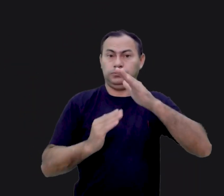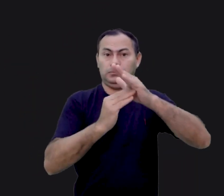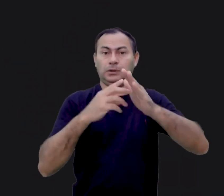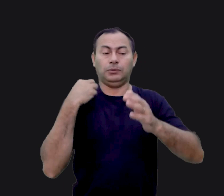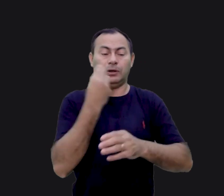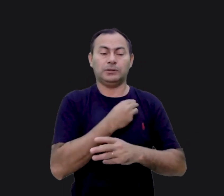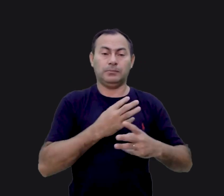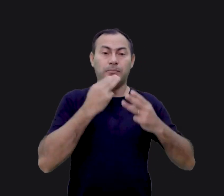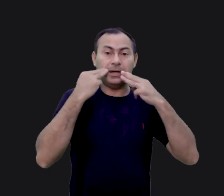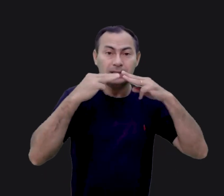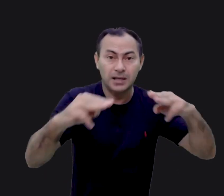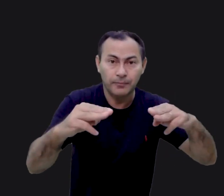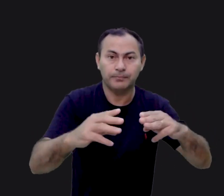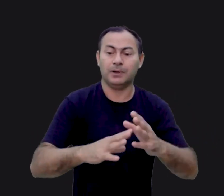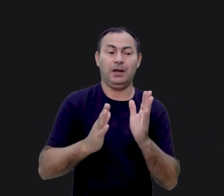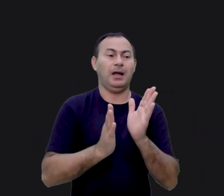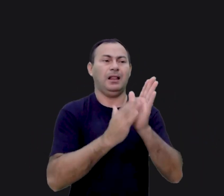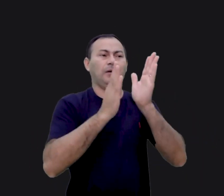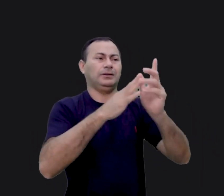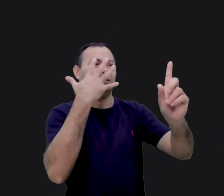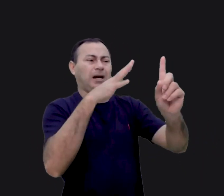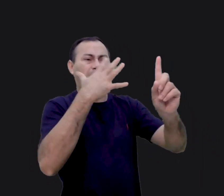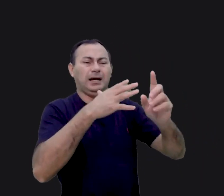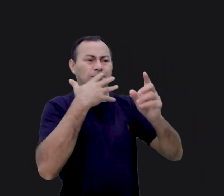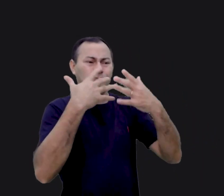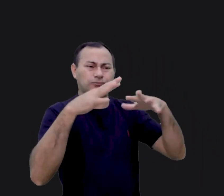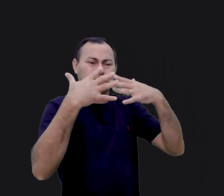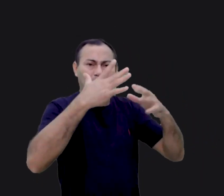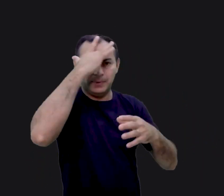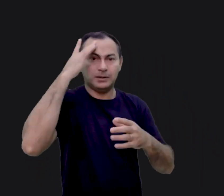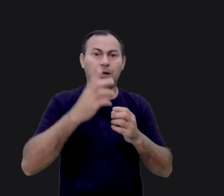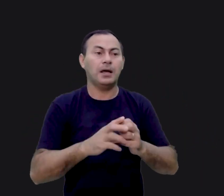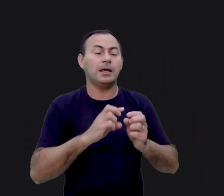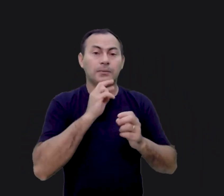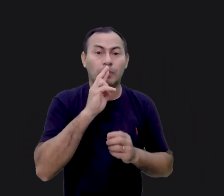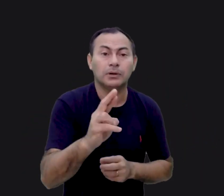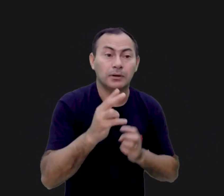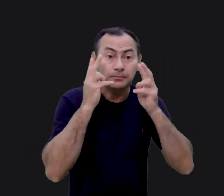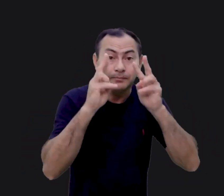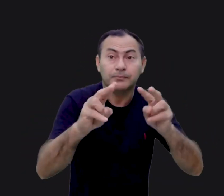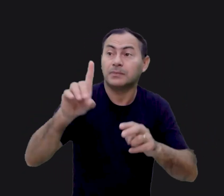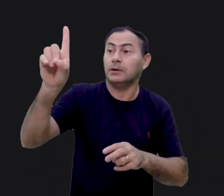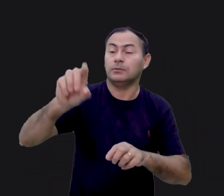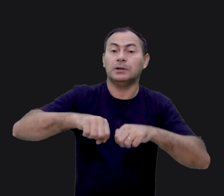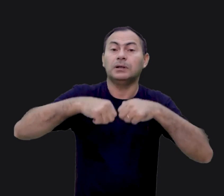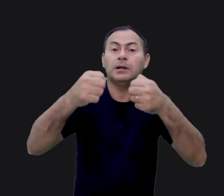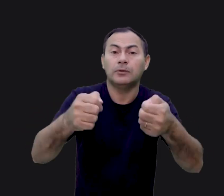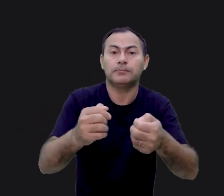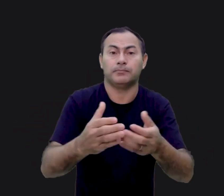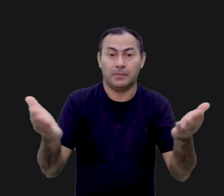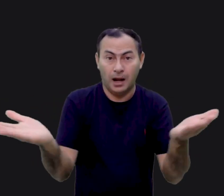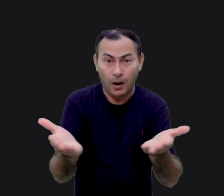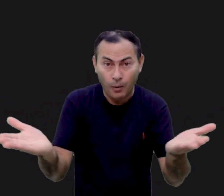abundância em nosso ministério somos elogiados e as pessoas estão começando a responder a visão que Deus nos deu agora